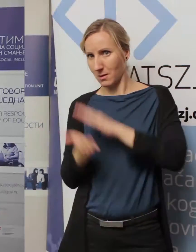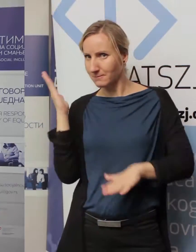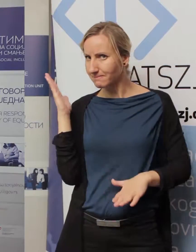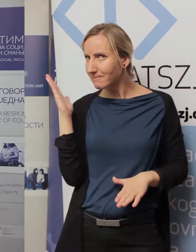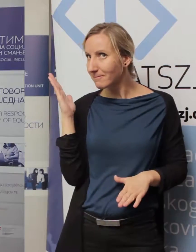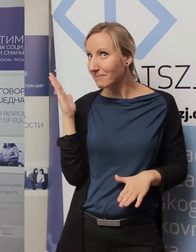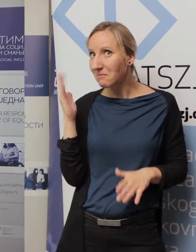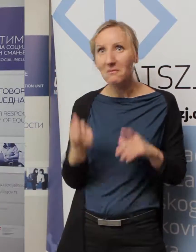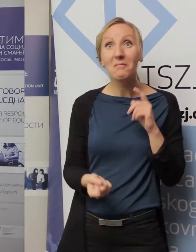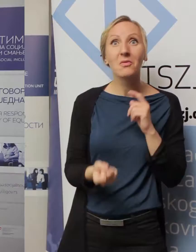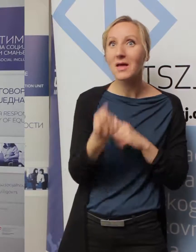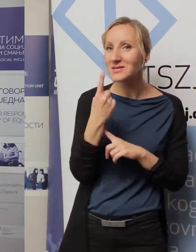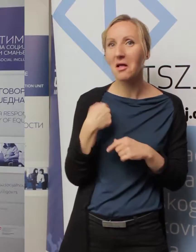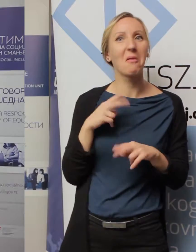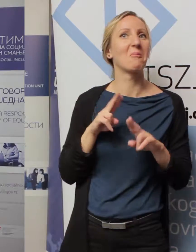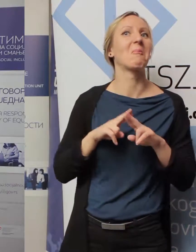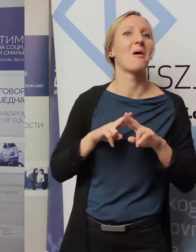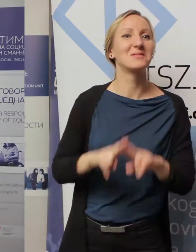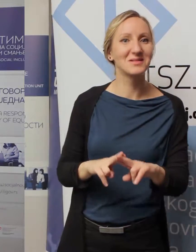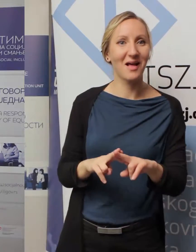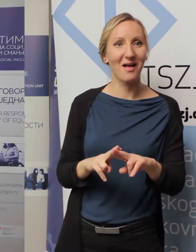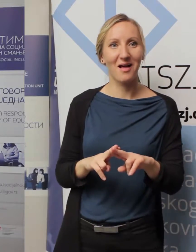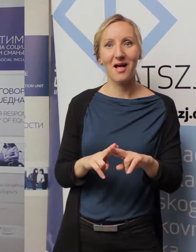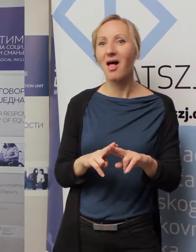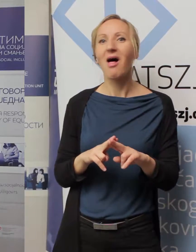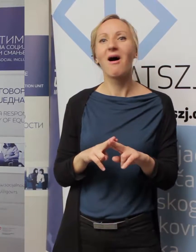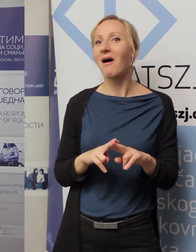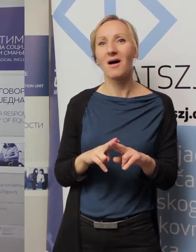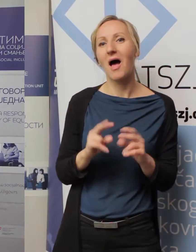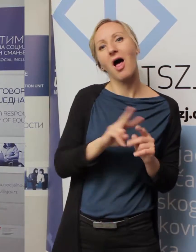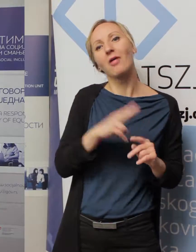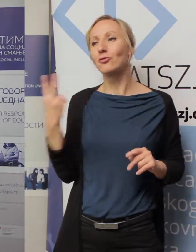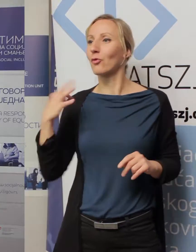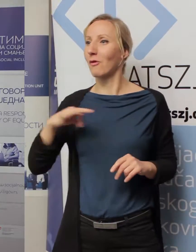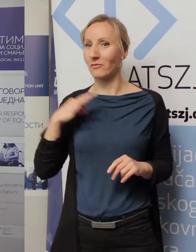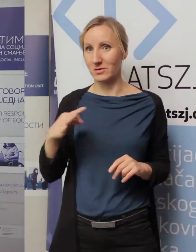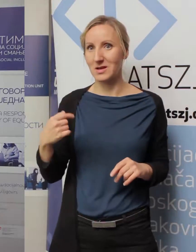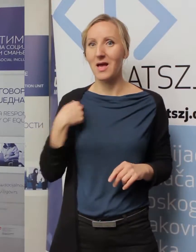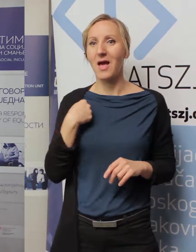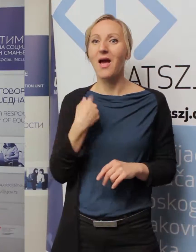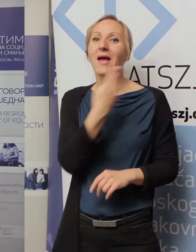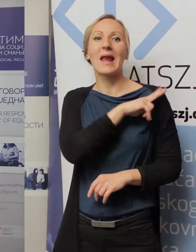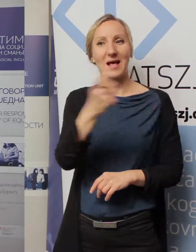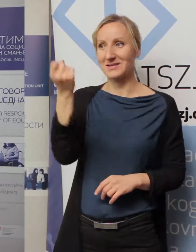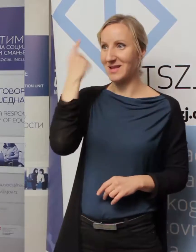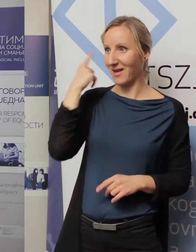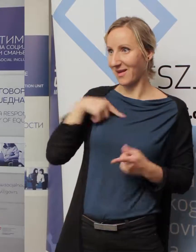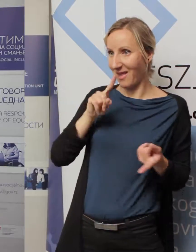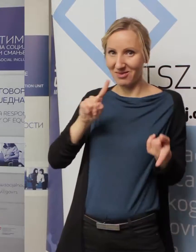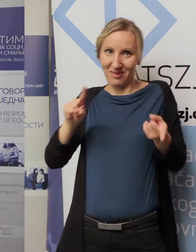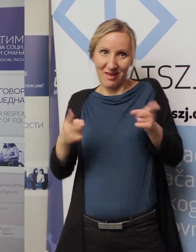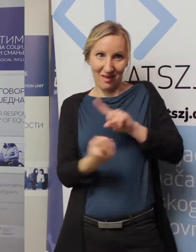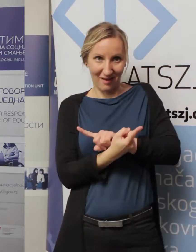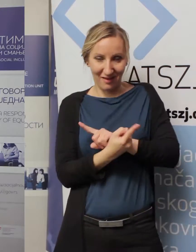odem, nekako se dogodilo to da sam ipak ostala u nekom drugom svojstvu, to jest u svojstvu generalne